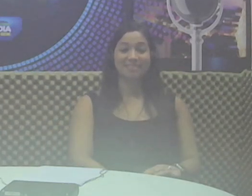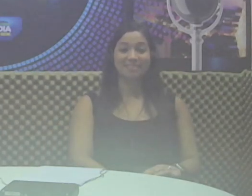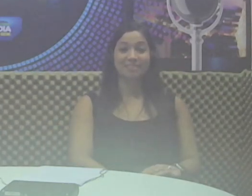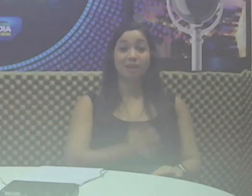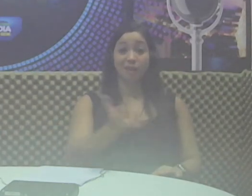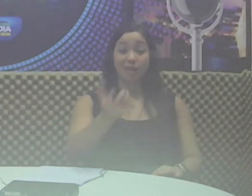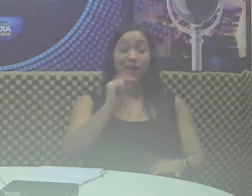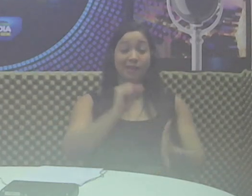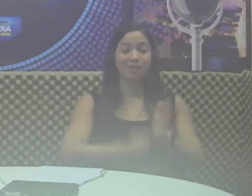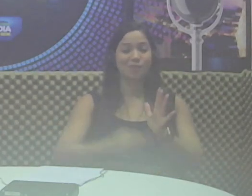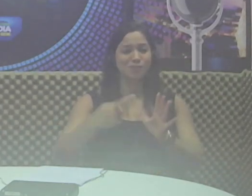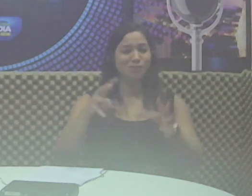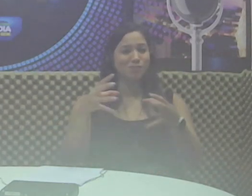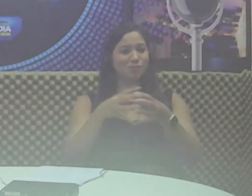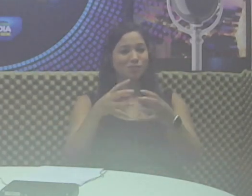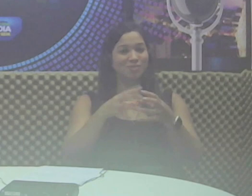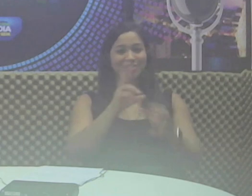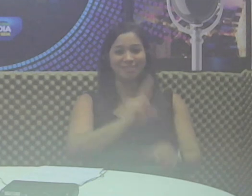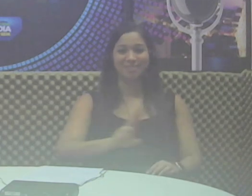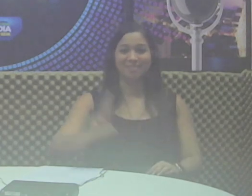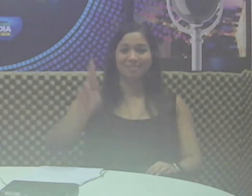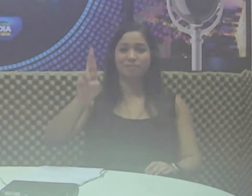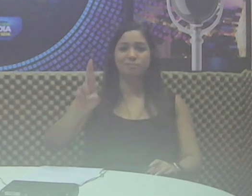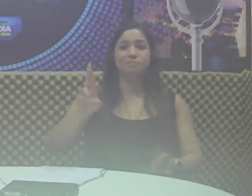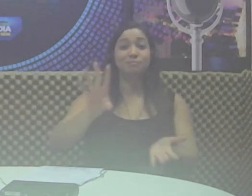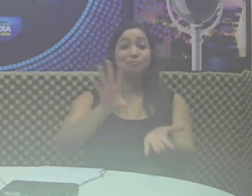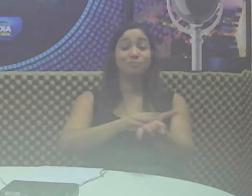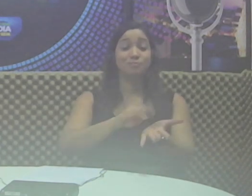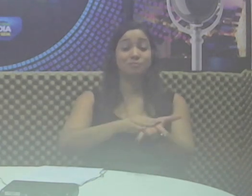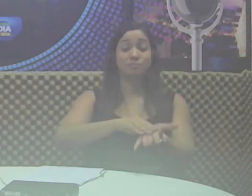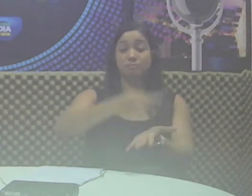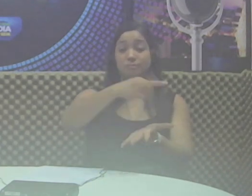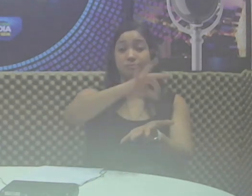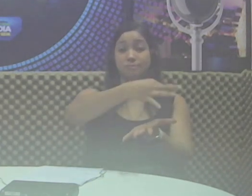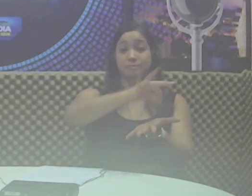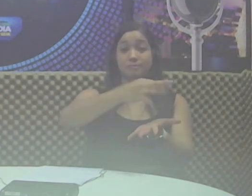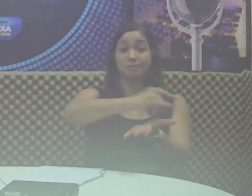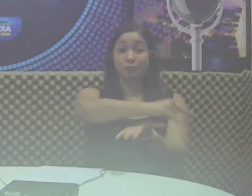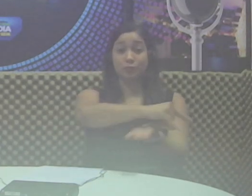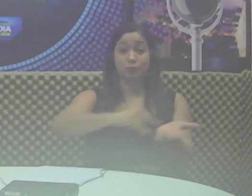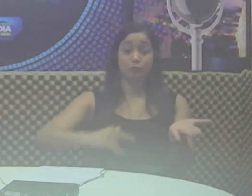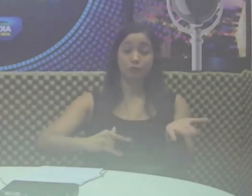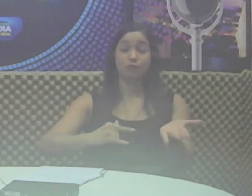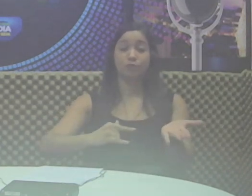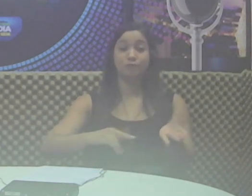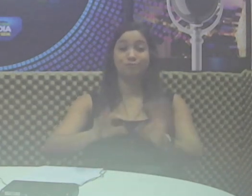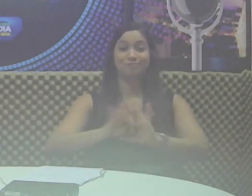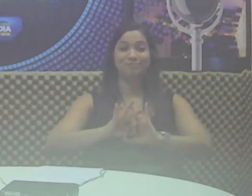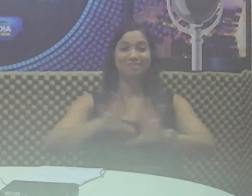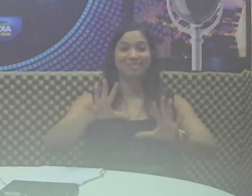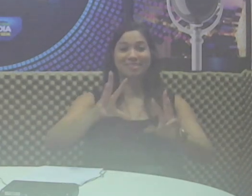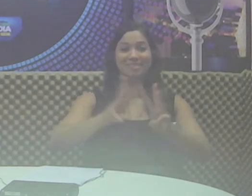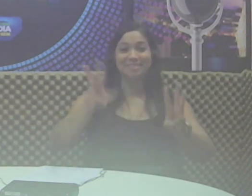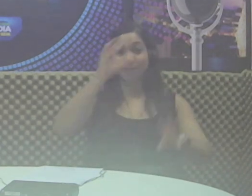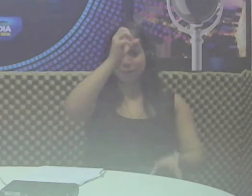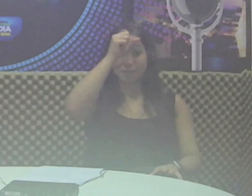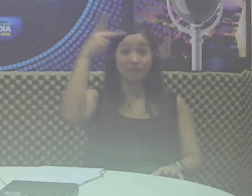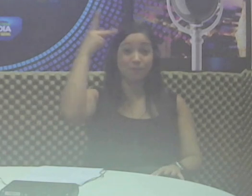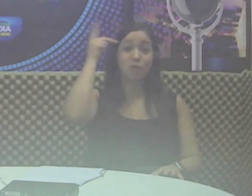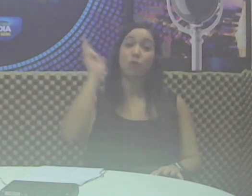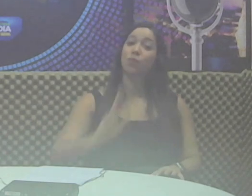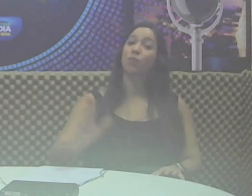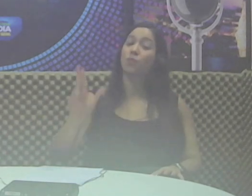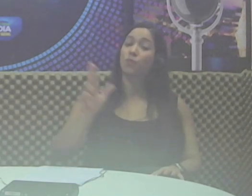Para inscrever a equipe, um representante do time deve baixar e preencher um formulário disponibilizado no portal da Prefeitura de